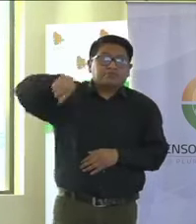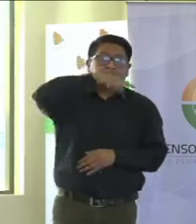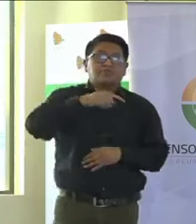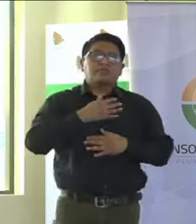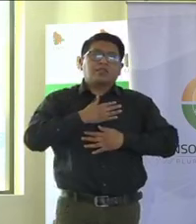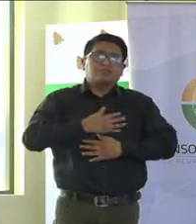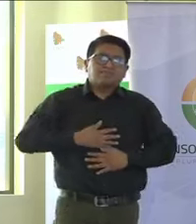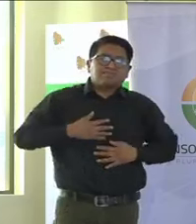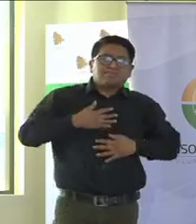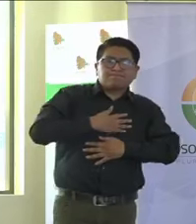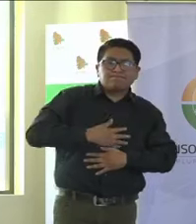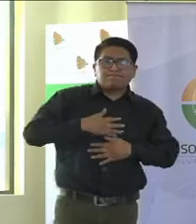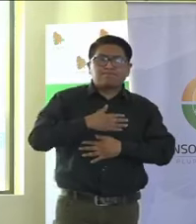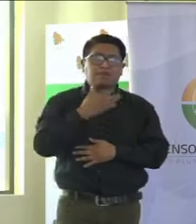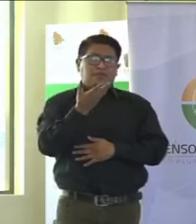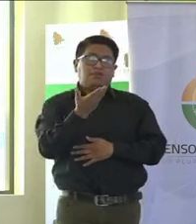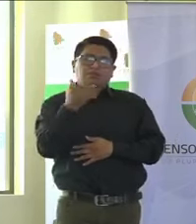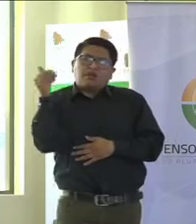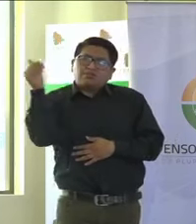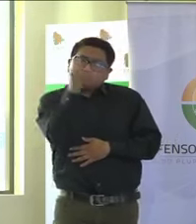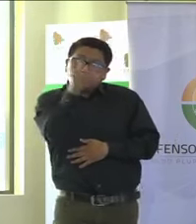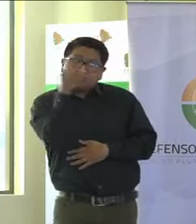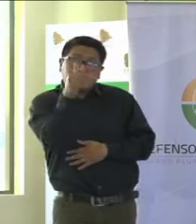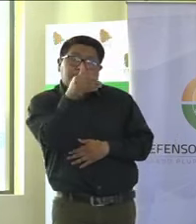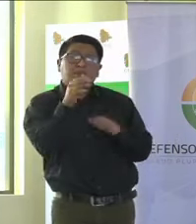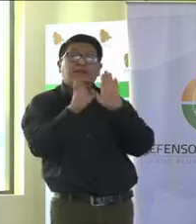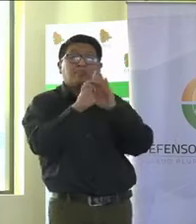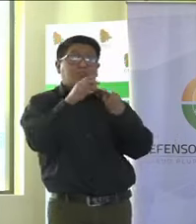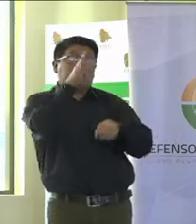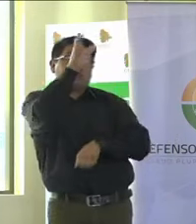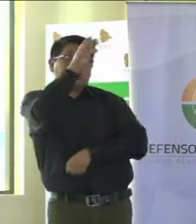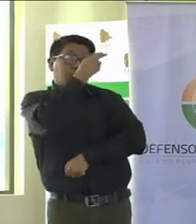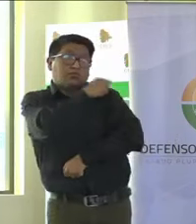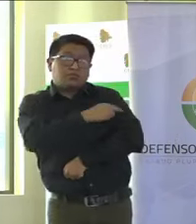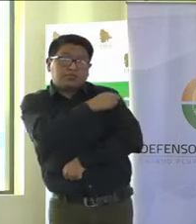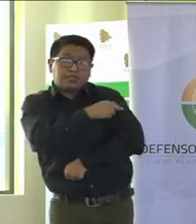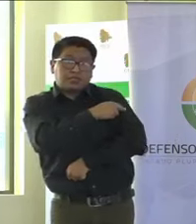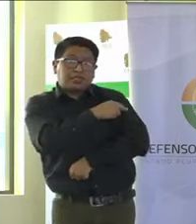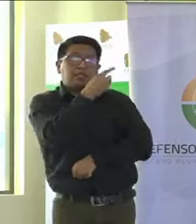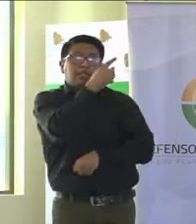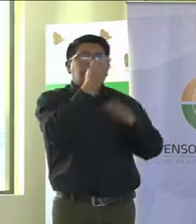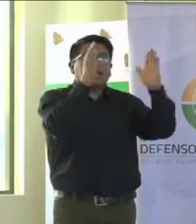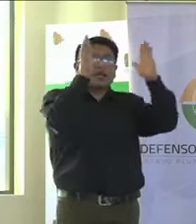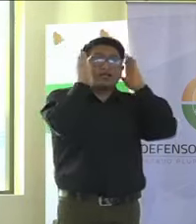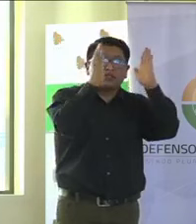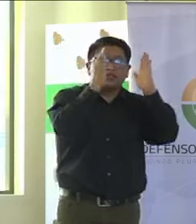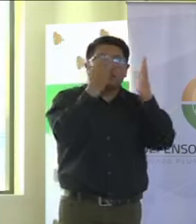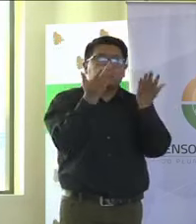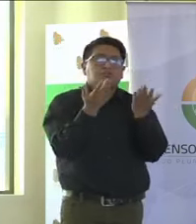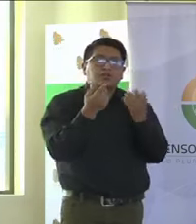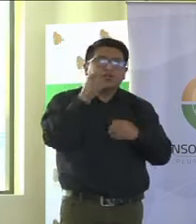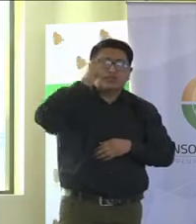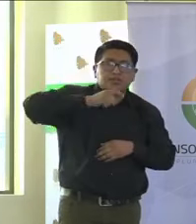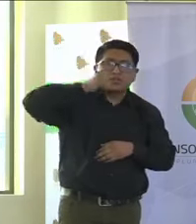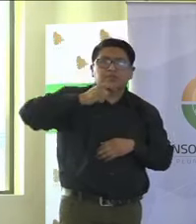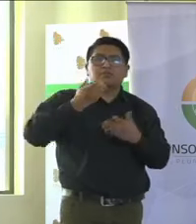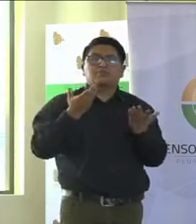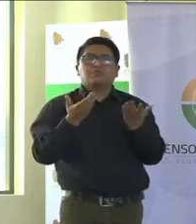usuarios que acuden a la clínica para atender la demanda